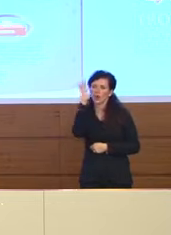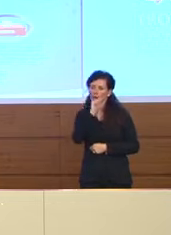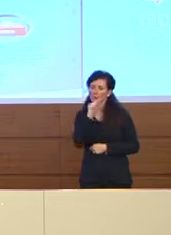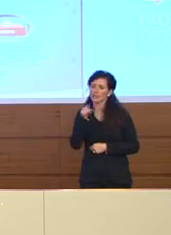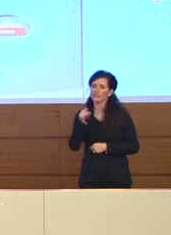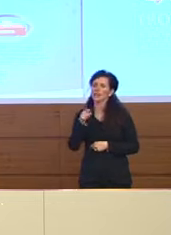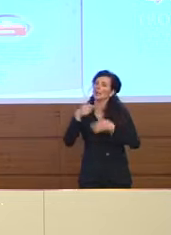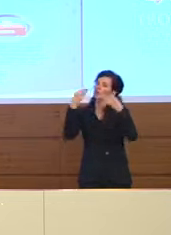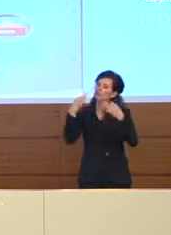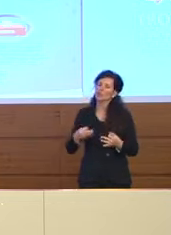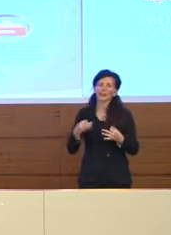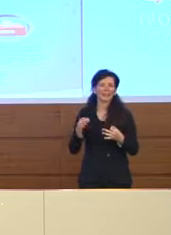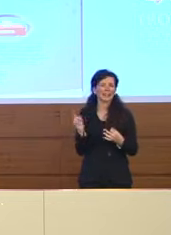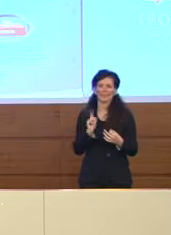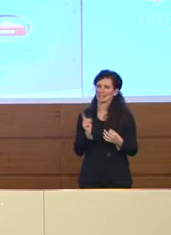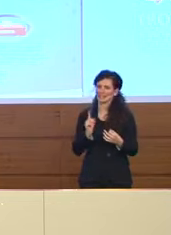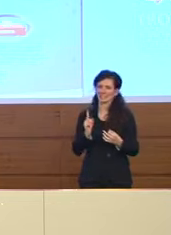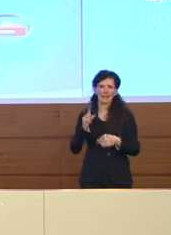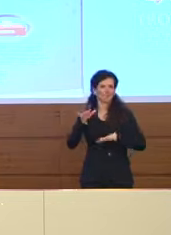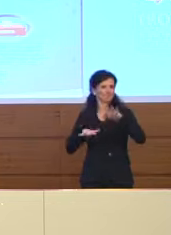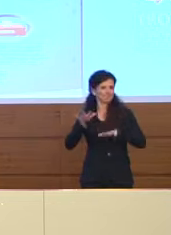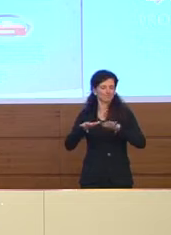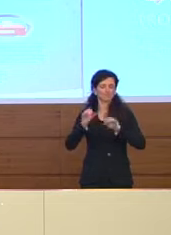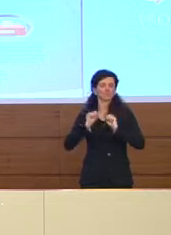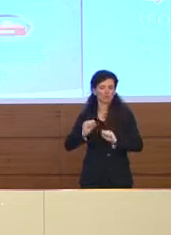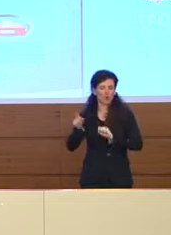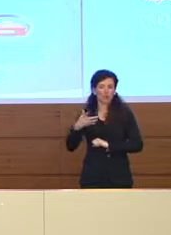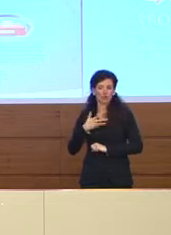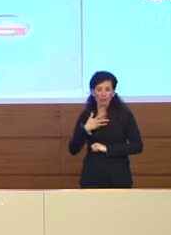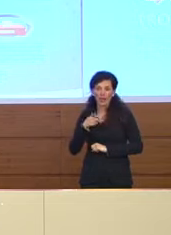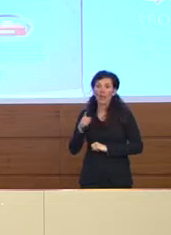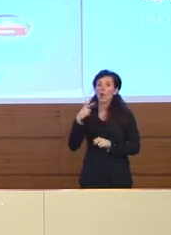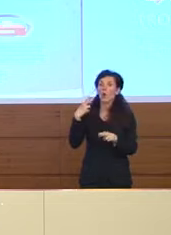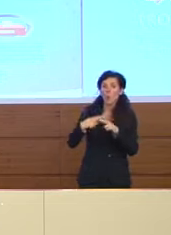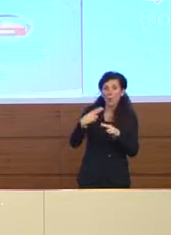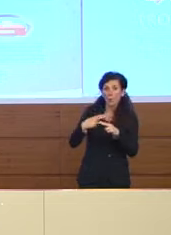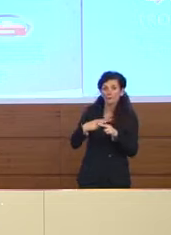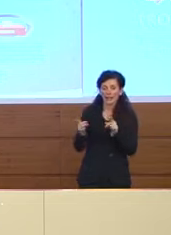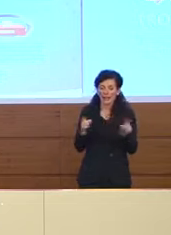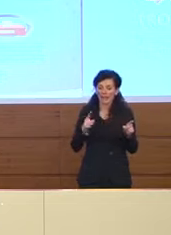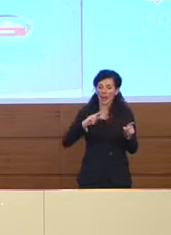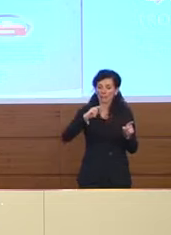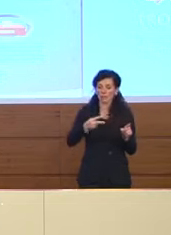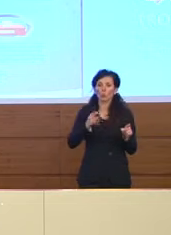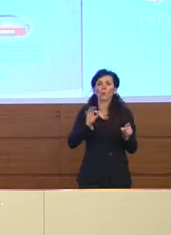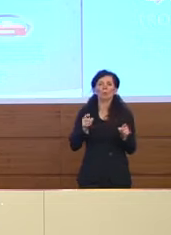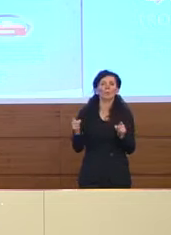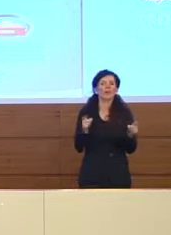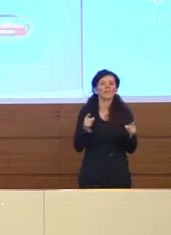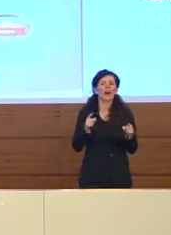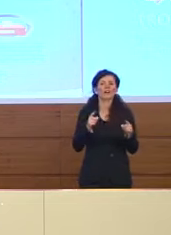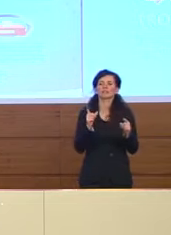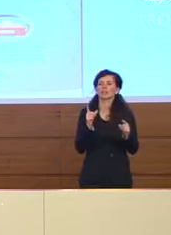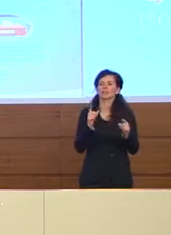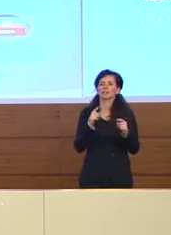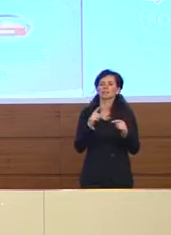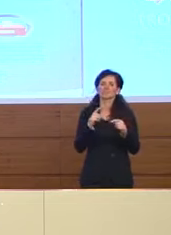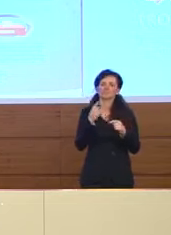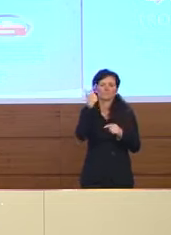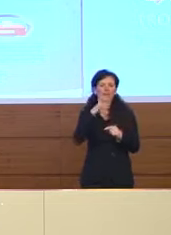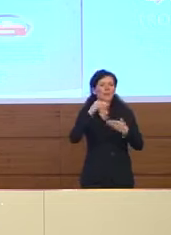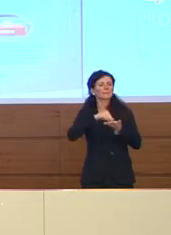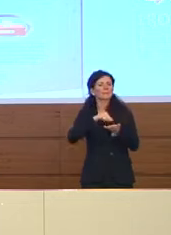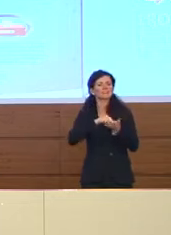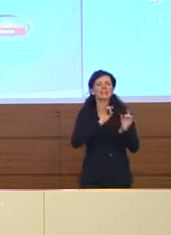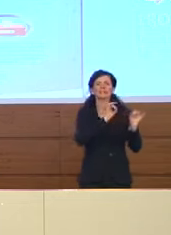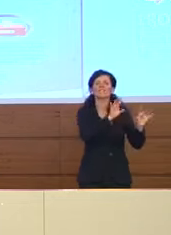sull'efficacia se possa essere utile alla fase 2 di convivenza sapendo che chiaramente non riusciremo poi arrivare al 100 per cento